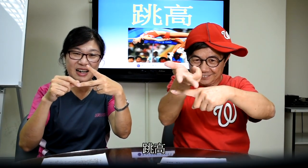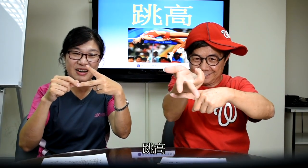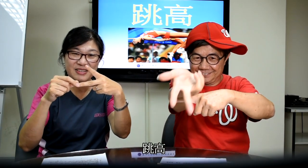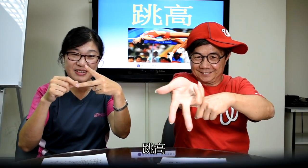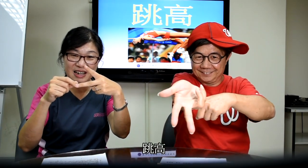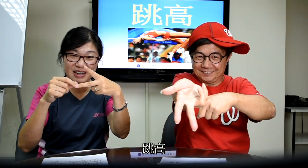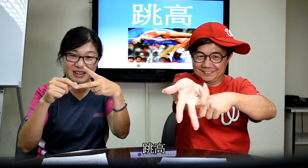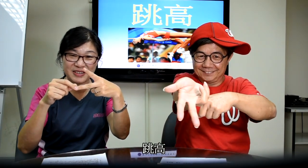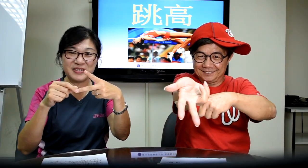跳高，